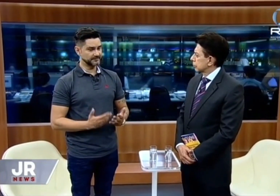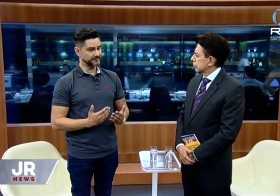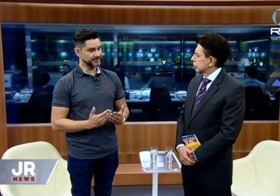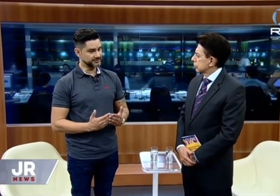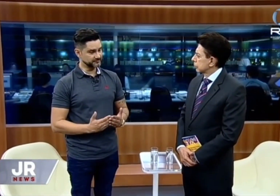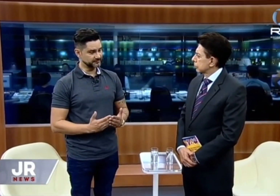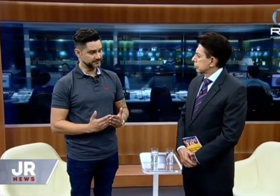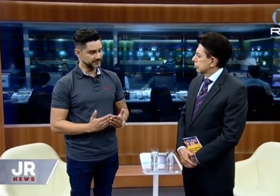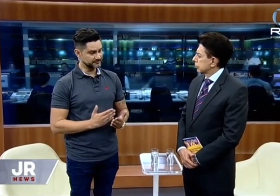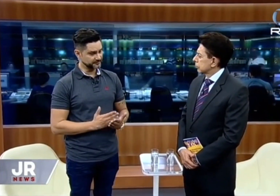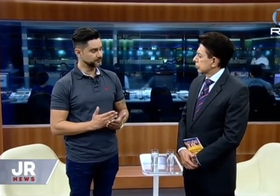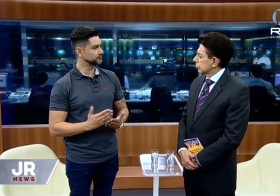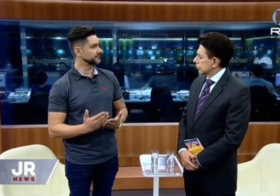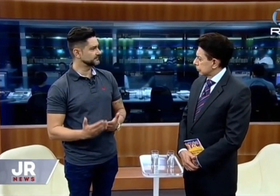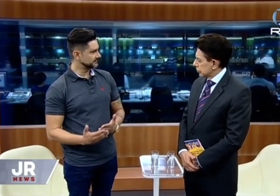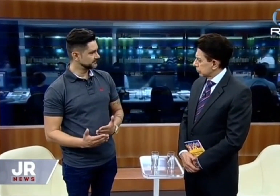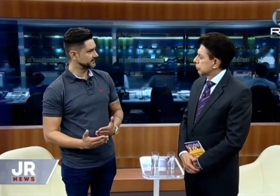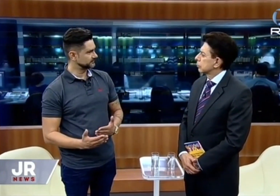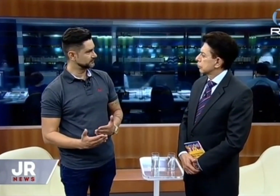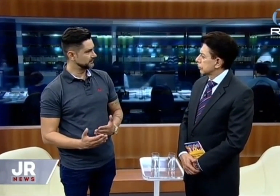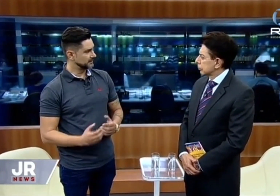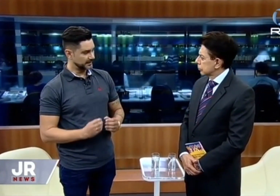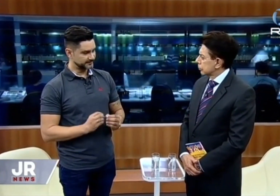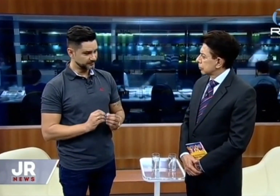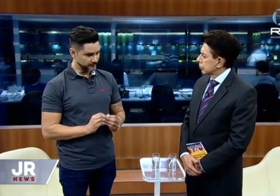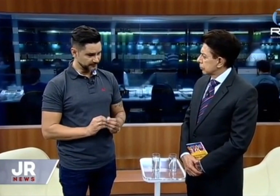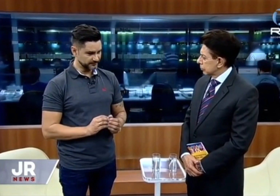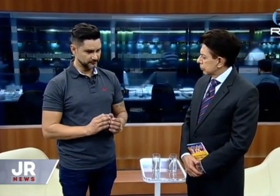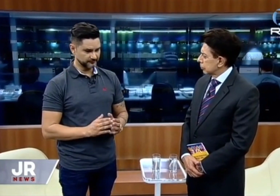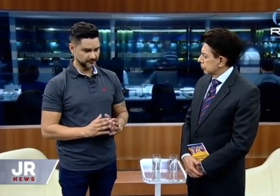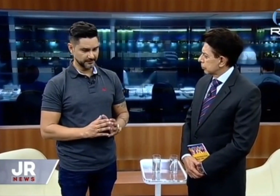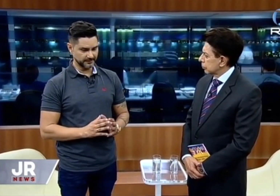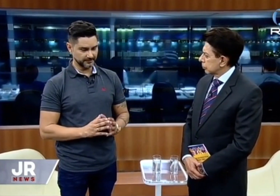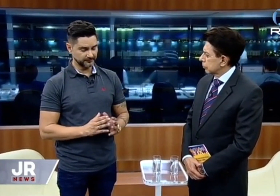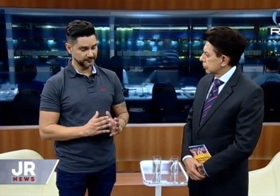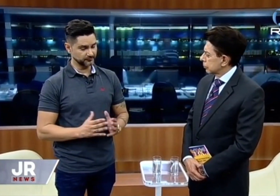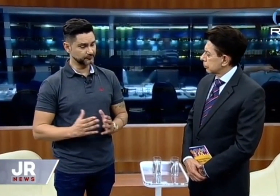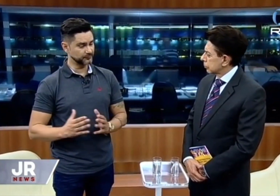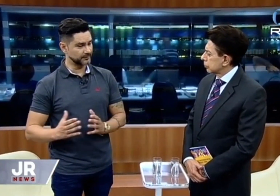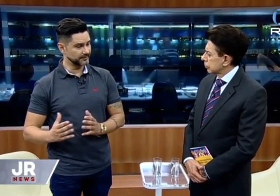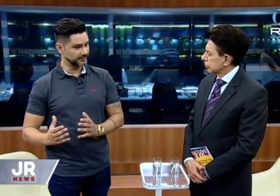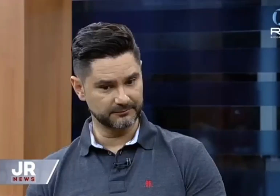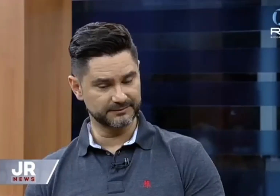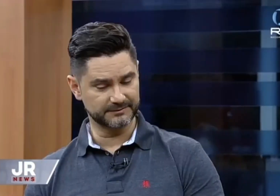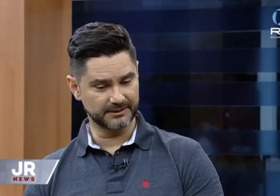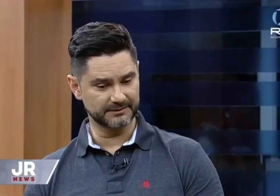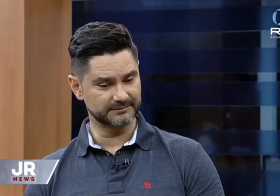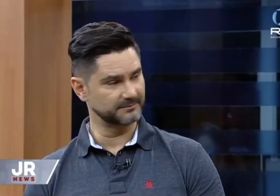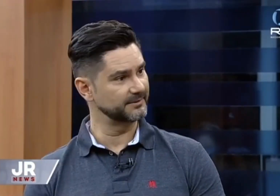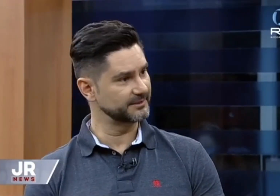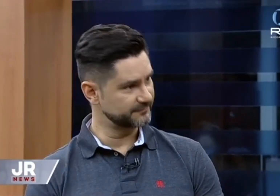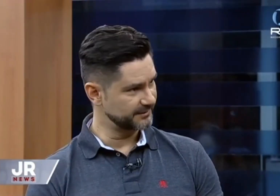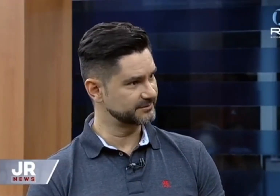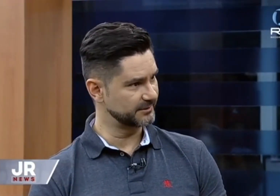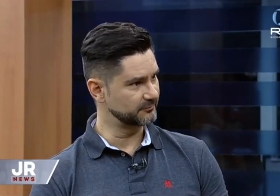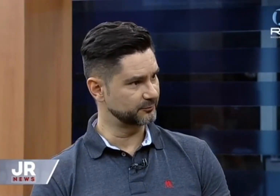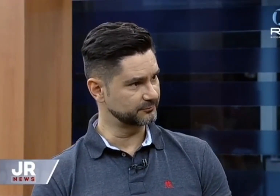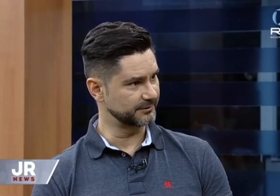esse aplicativo, na verdade, fez português sinalizado. A sequência que você constrói a língua de sinais também é diferente da língua